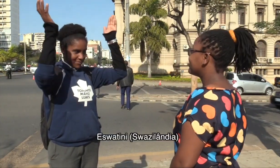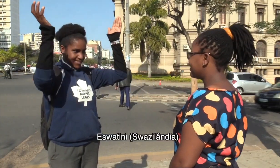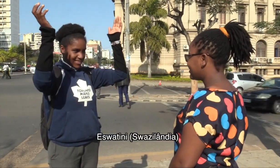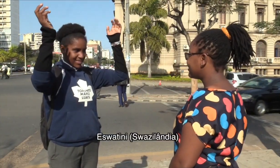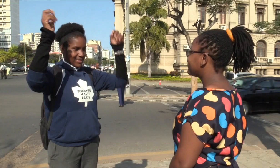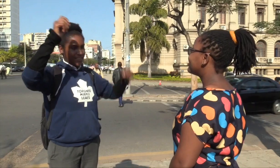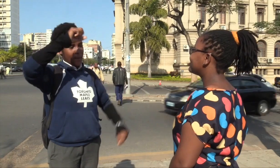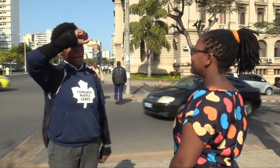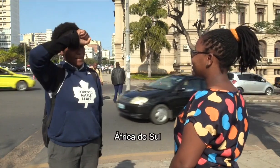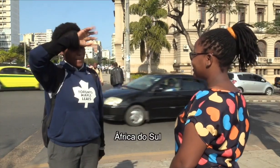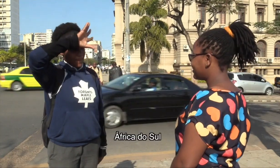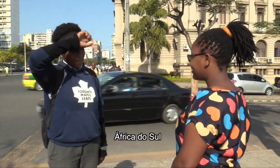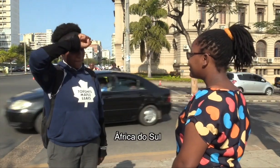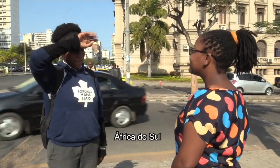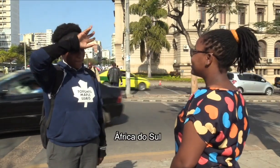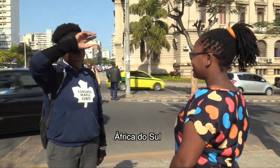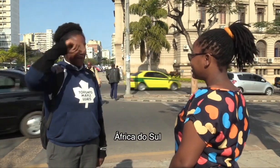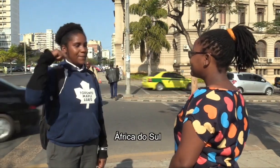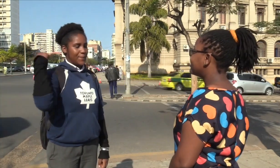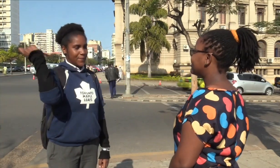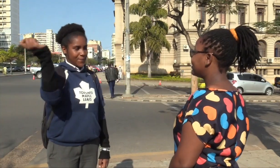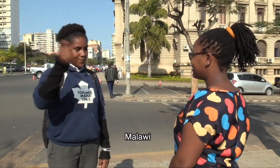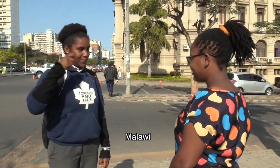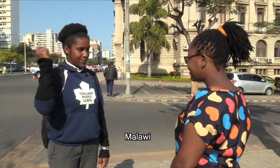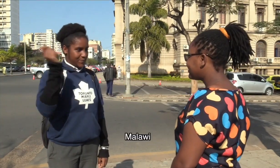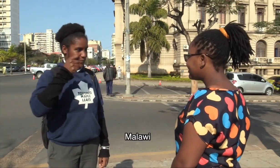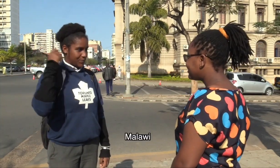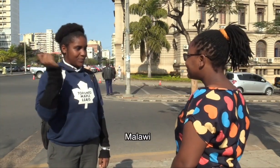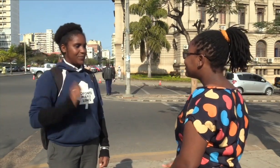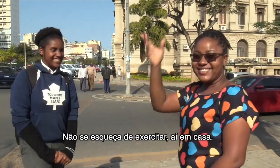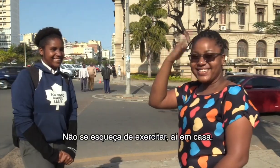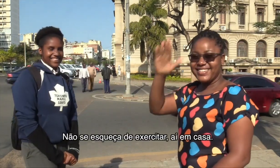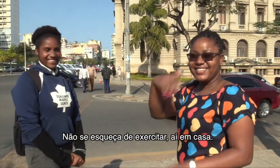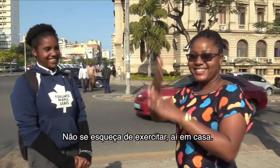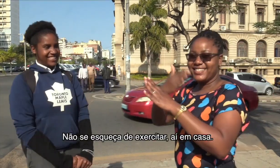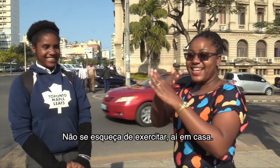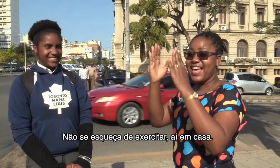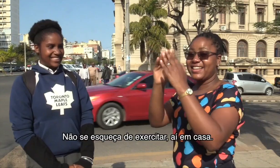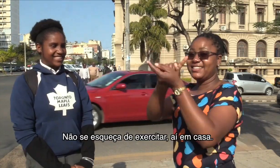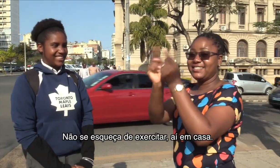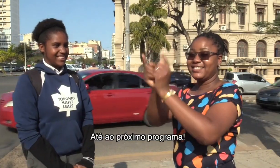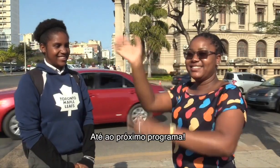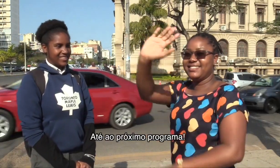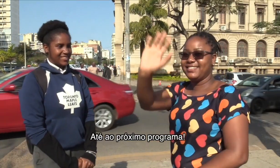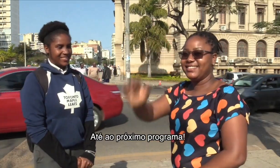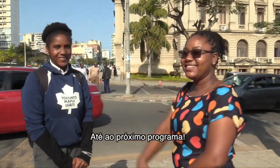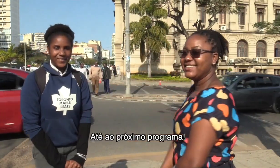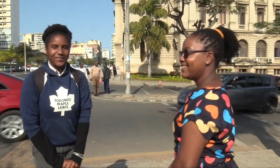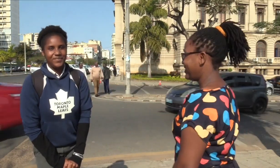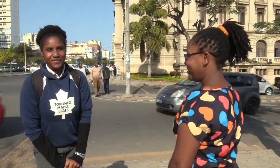Eswatini, África do Sul, Malawi. Não se esqueça de exercitar aí em casa. Até ao próximo programa.